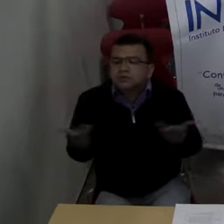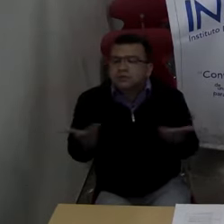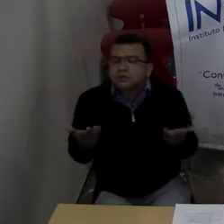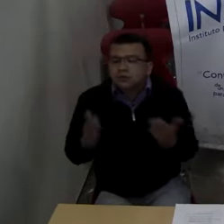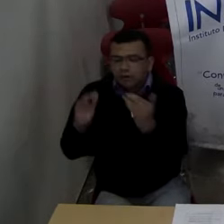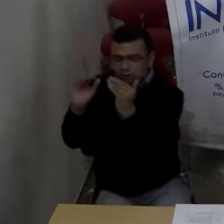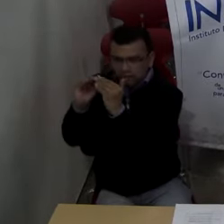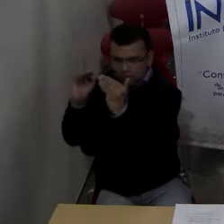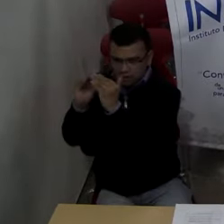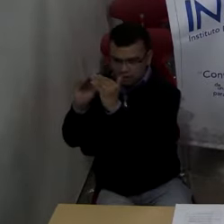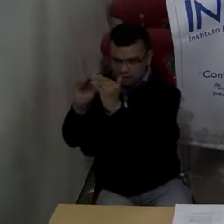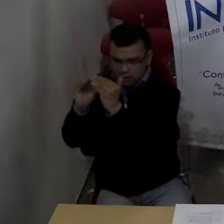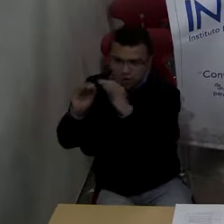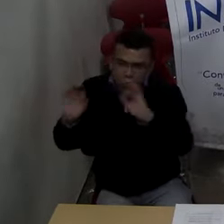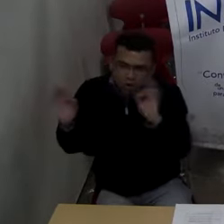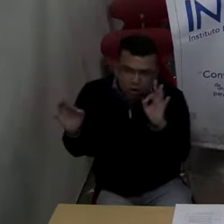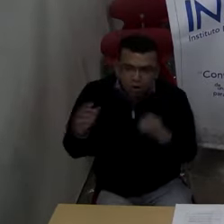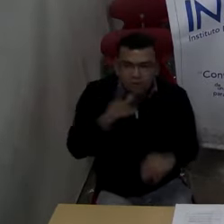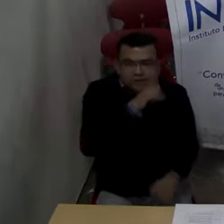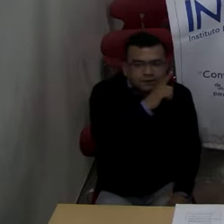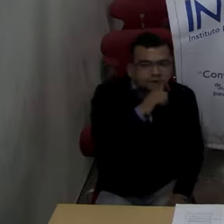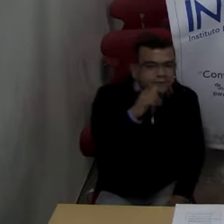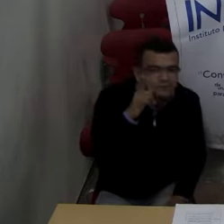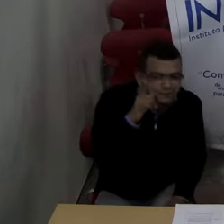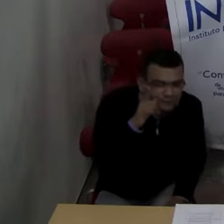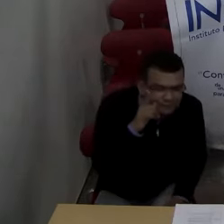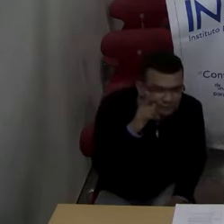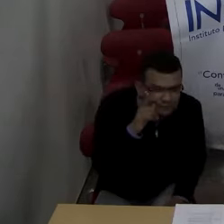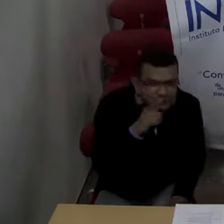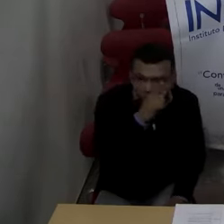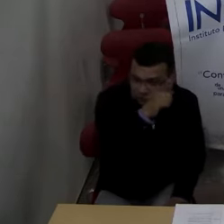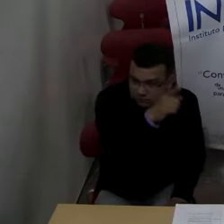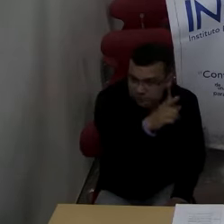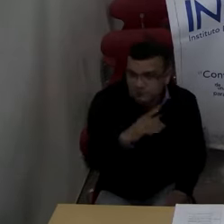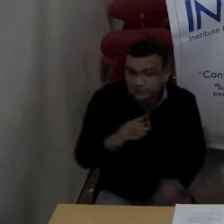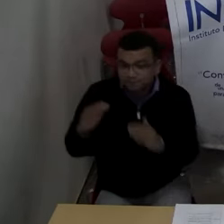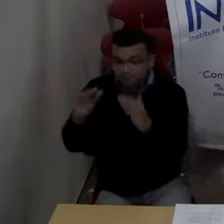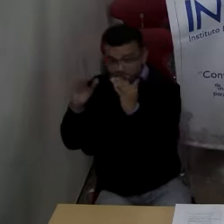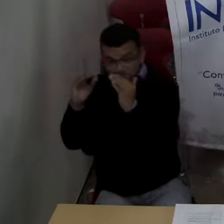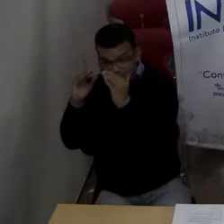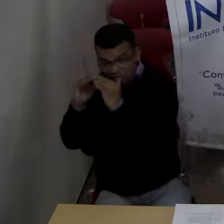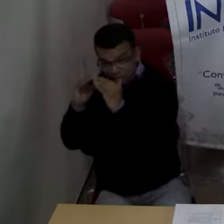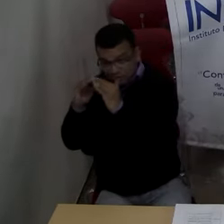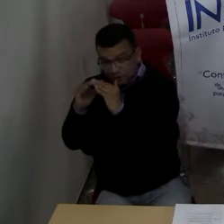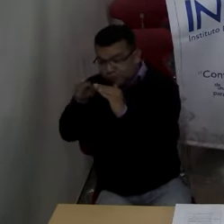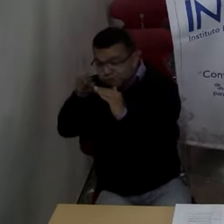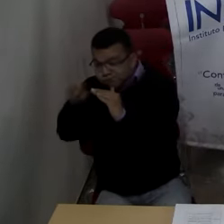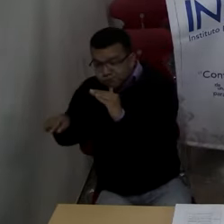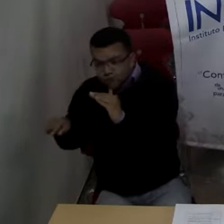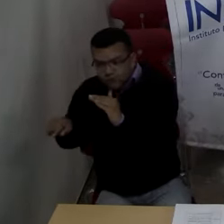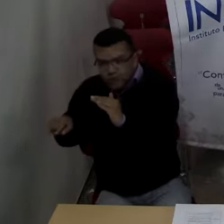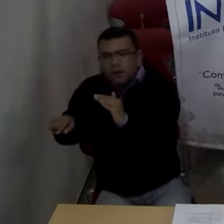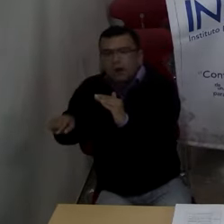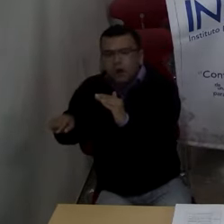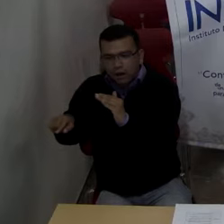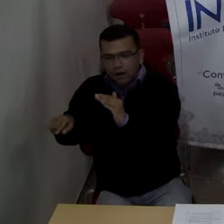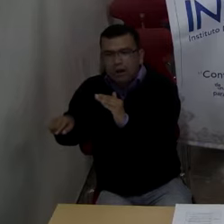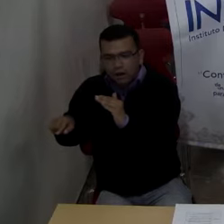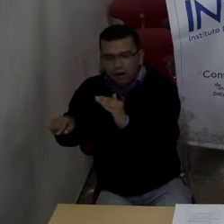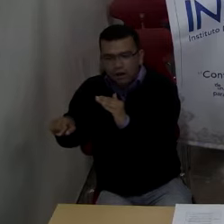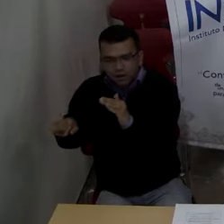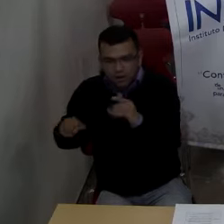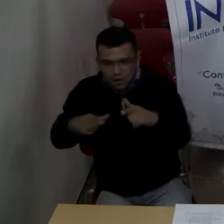casa. Allí también debemos disponer de toda la instrumentación apropiada